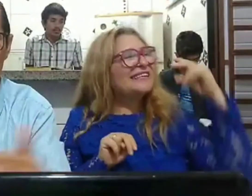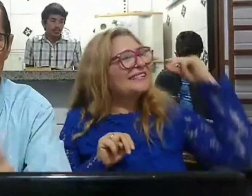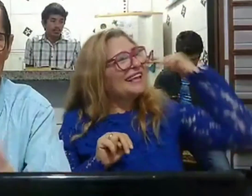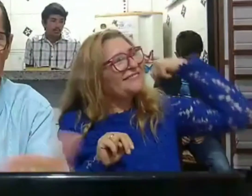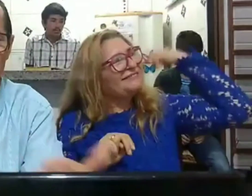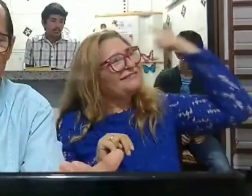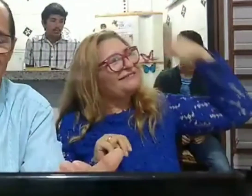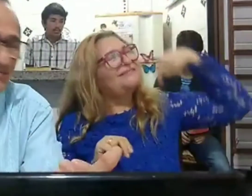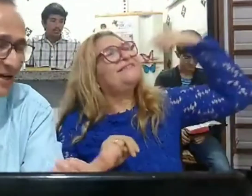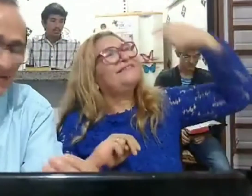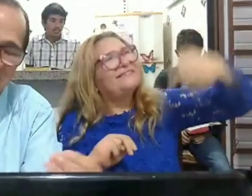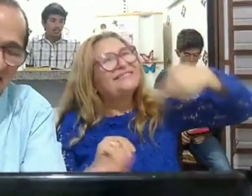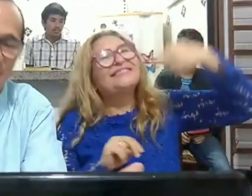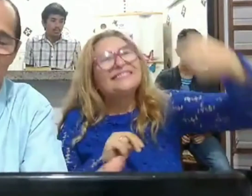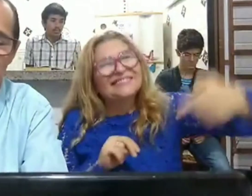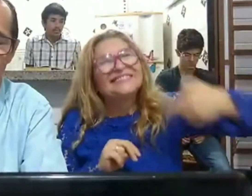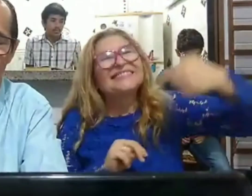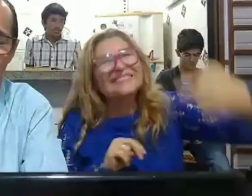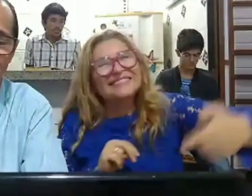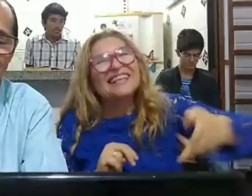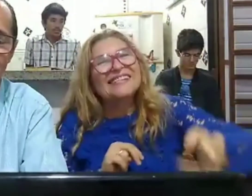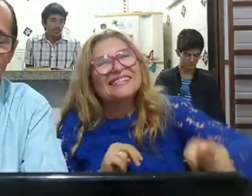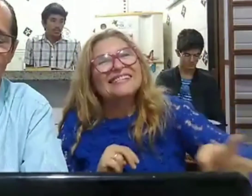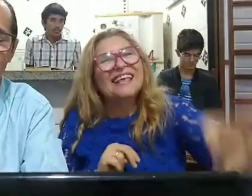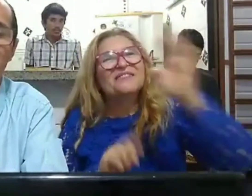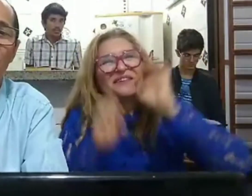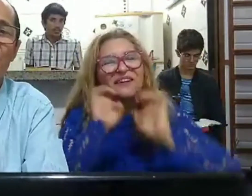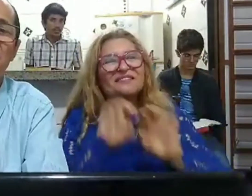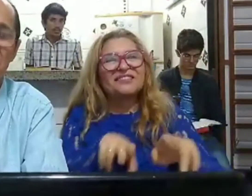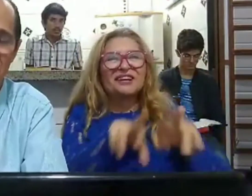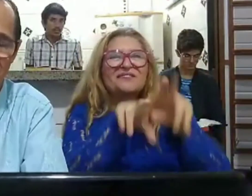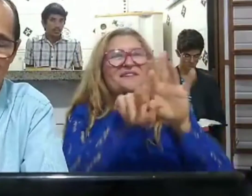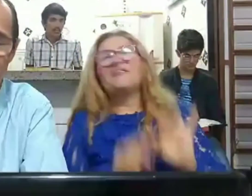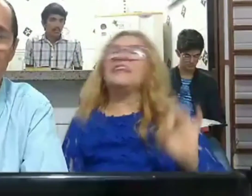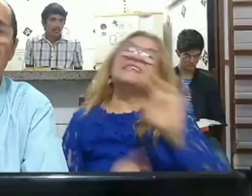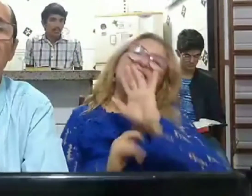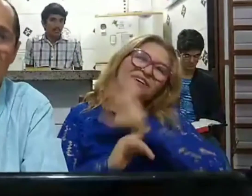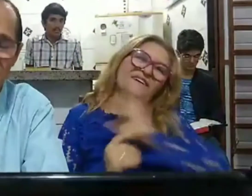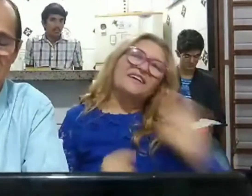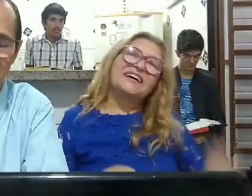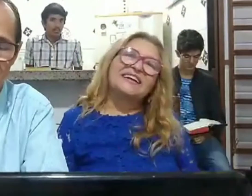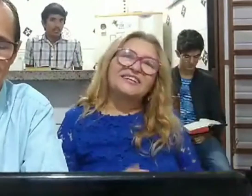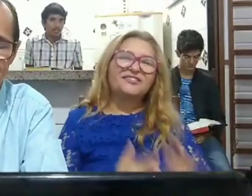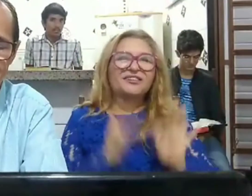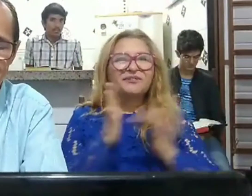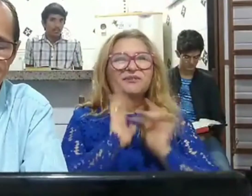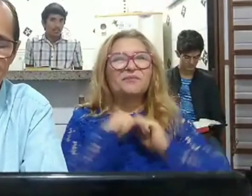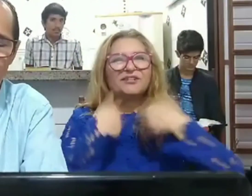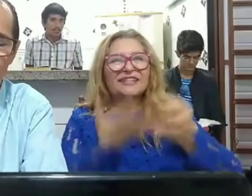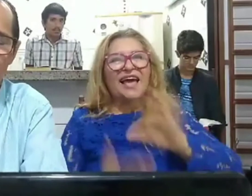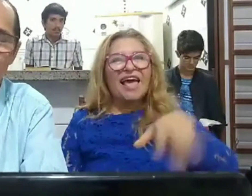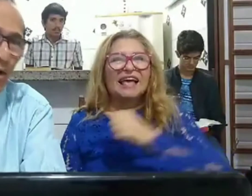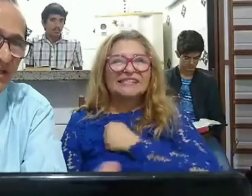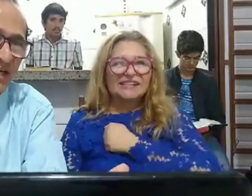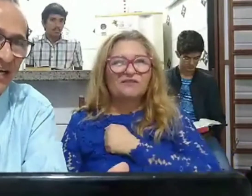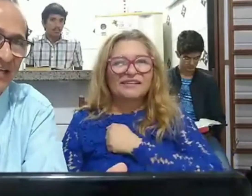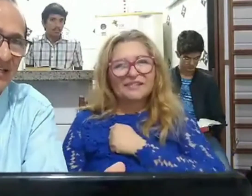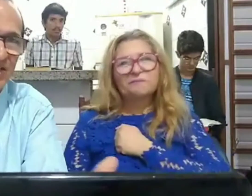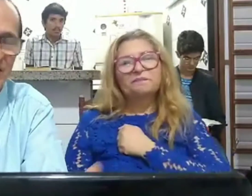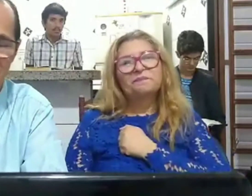eternidade passada e para sempre ele será. É só Jesus Cristo quem salva. Uma